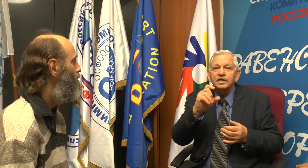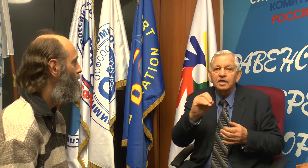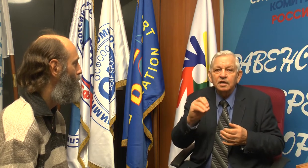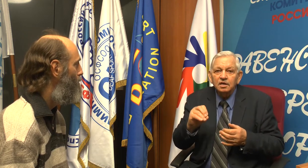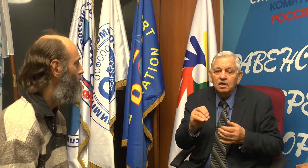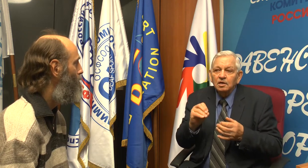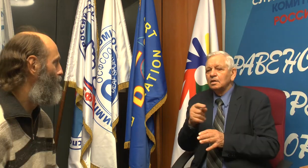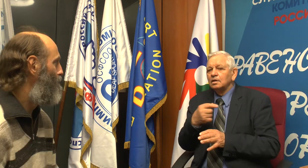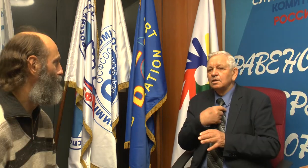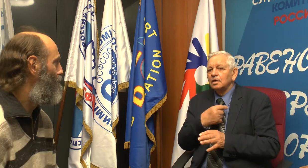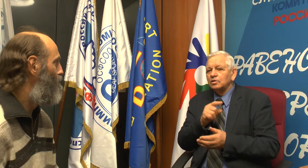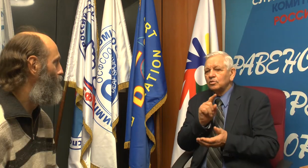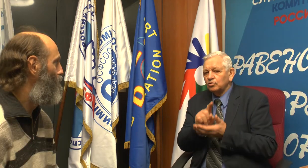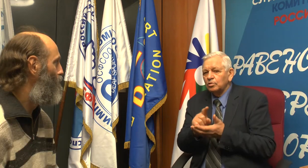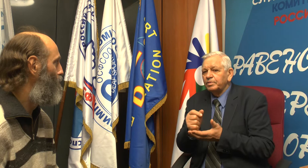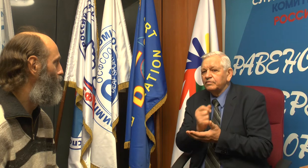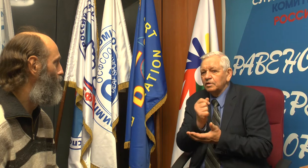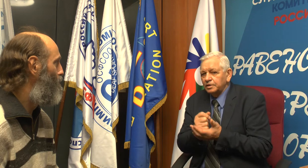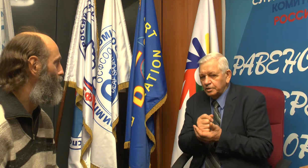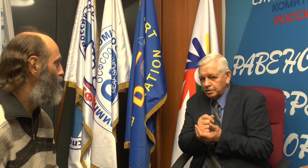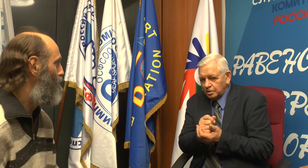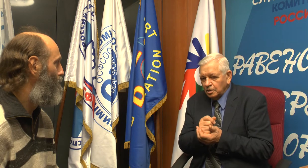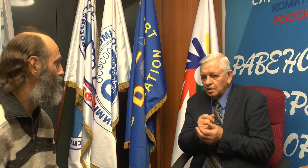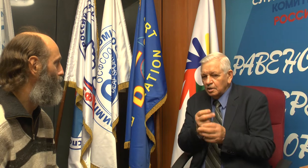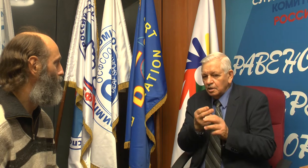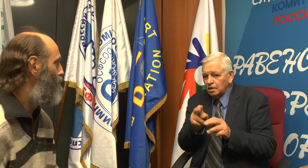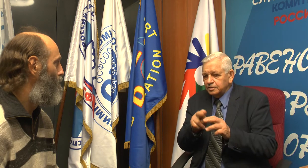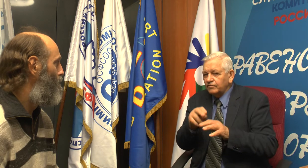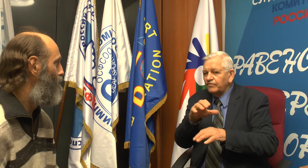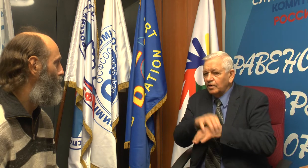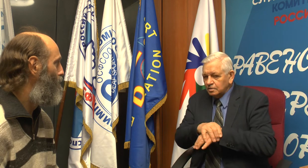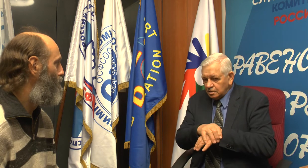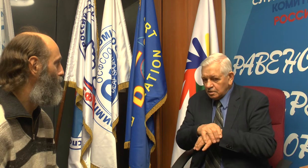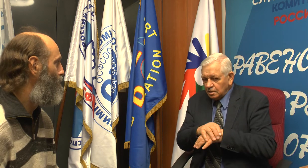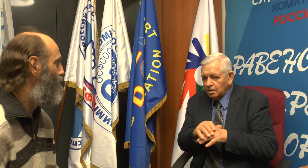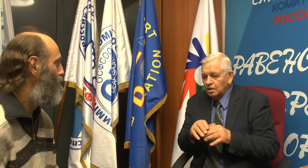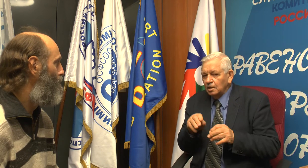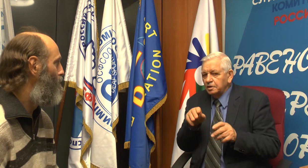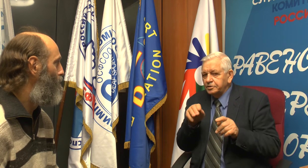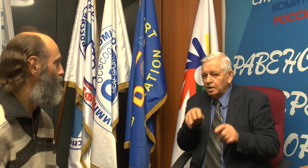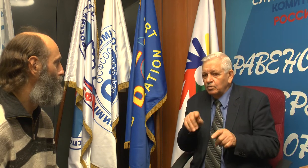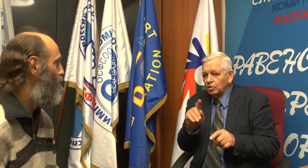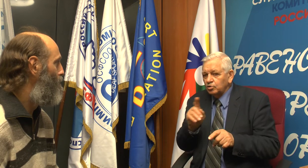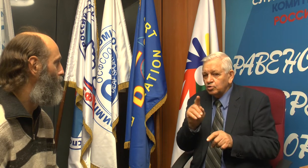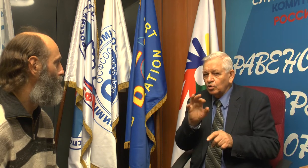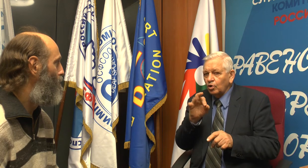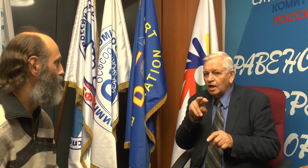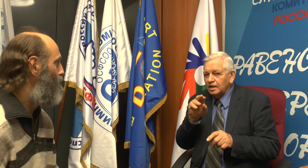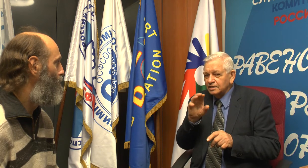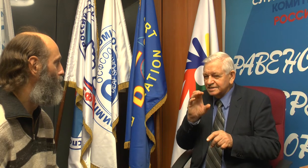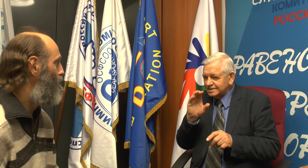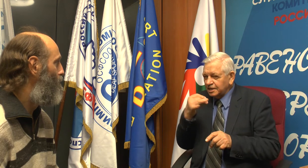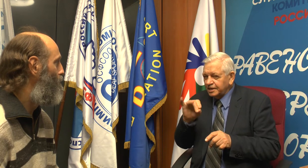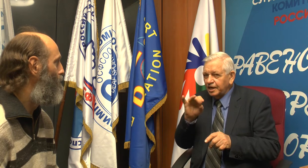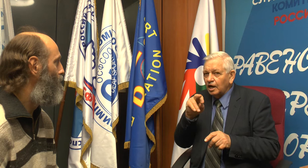Мюнхене. Я должен подтвердить этот факт тем, что Сергей